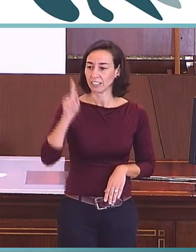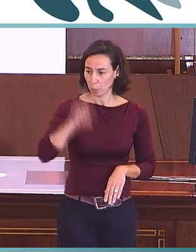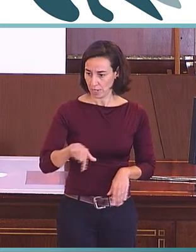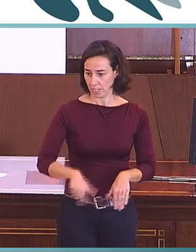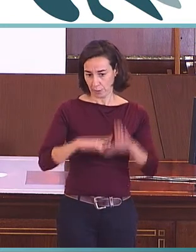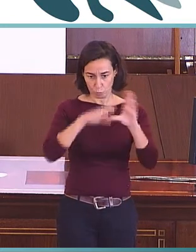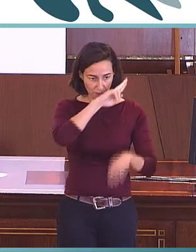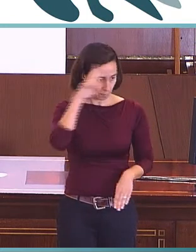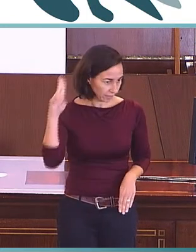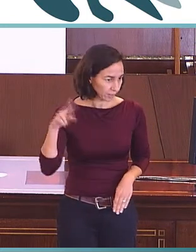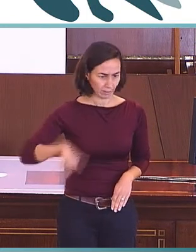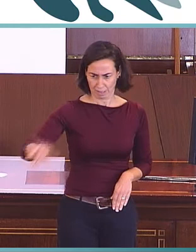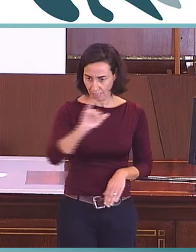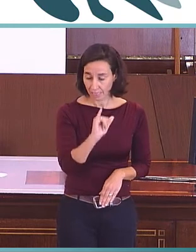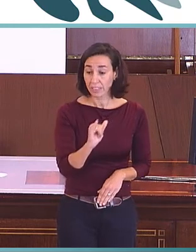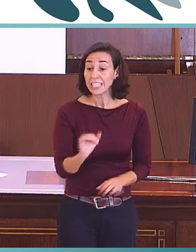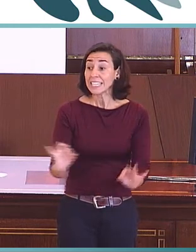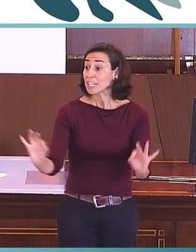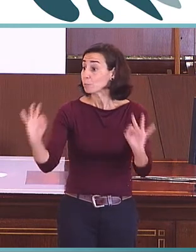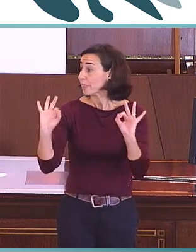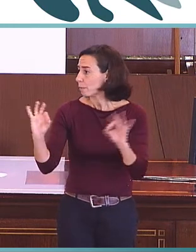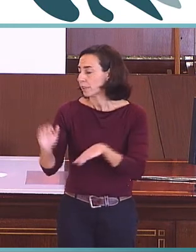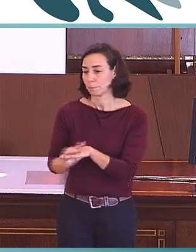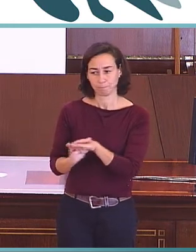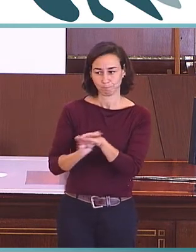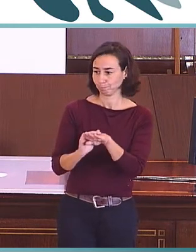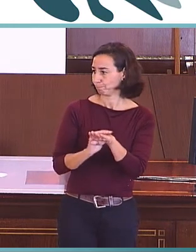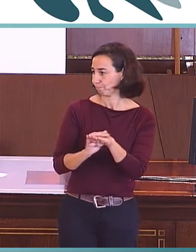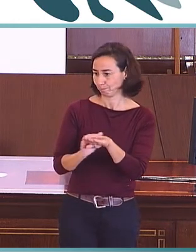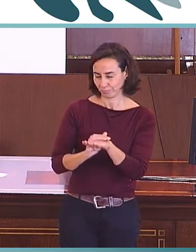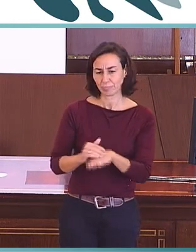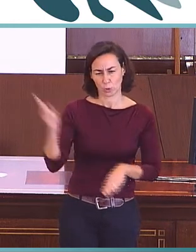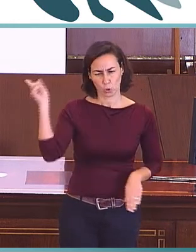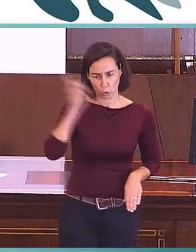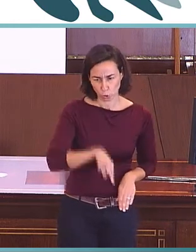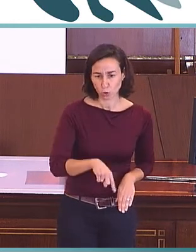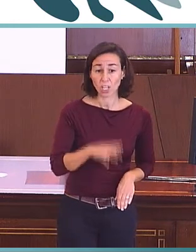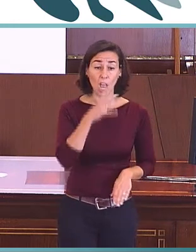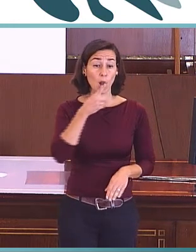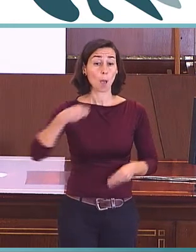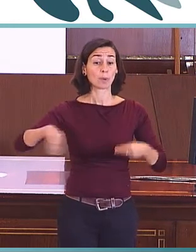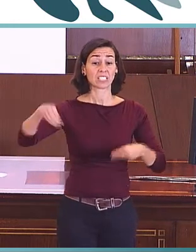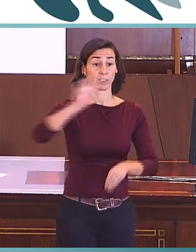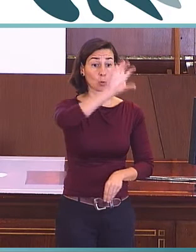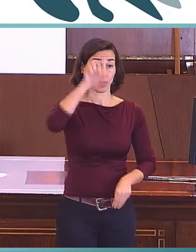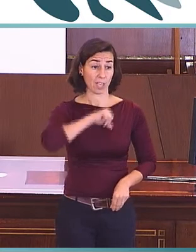y bueno pues y especialmente me vais a perdonar sé que habrá a lo mejor más de un presidente autonómico pero quiero también